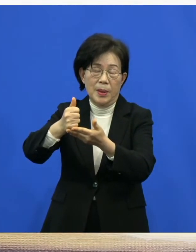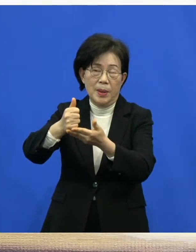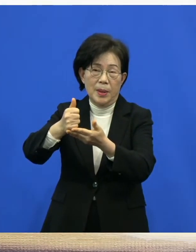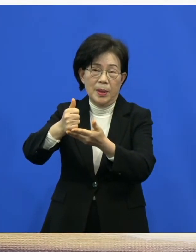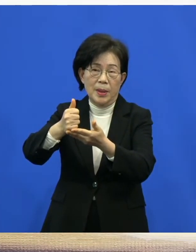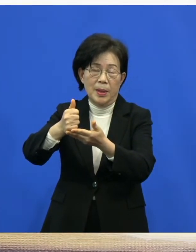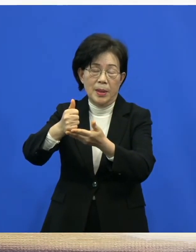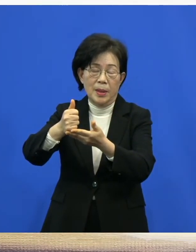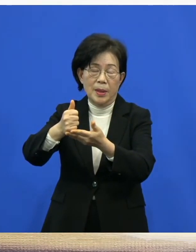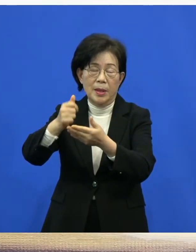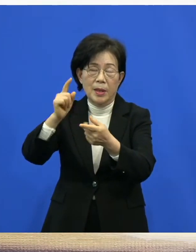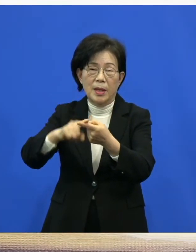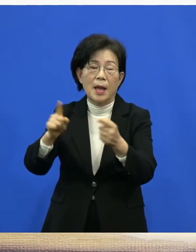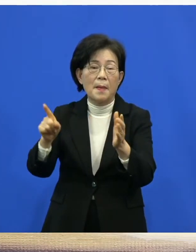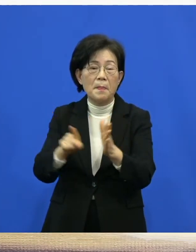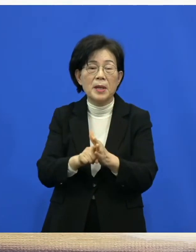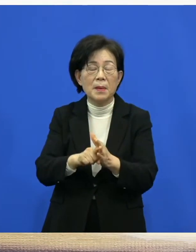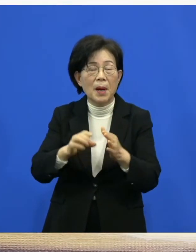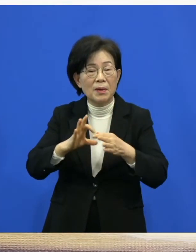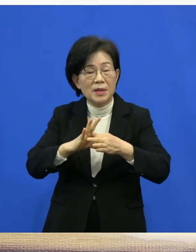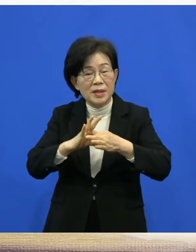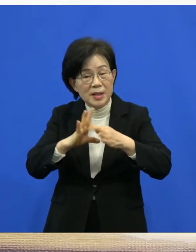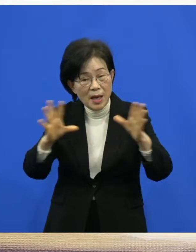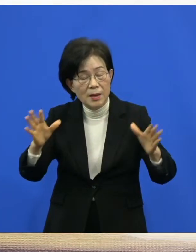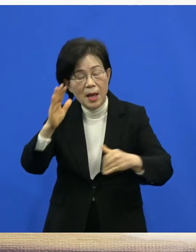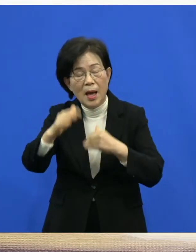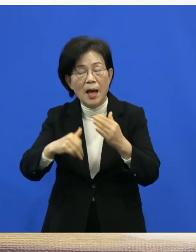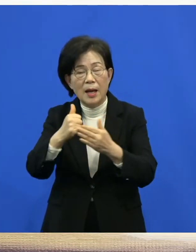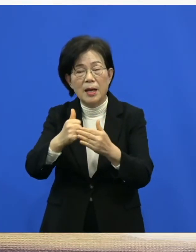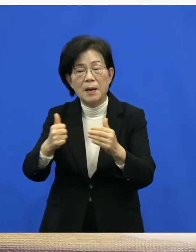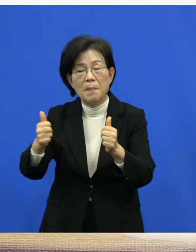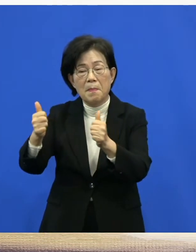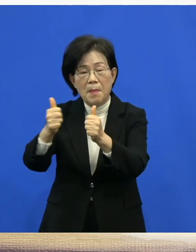믿음이 있든 없든 하나님은 우리와 함께 계세요.